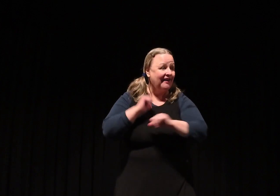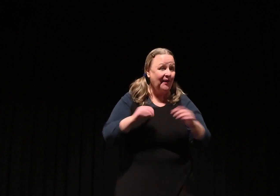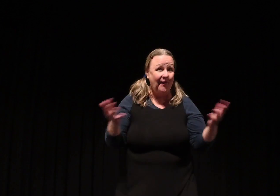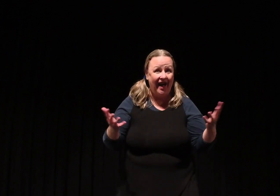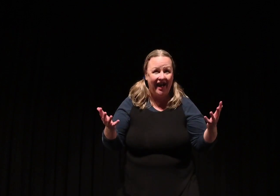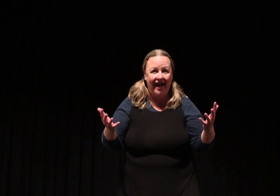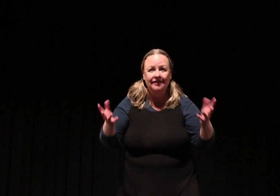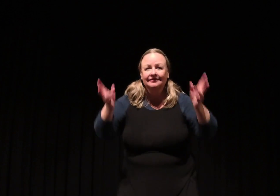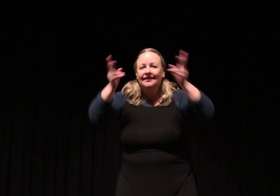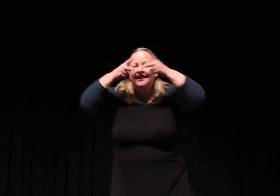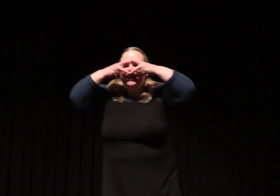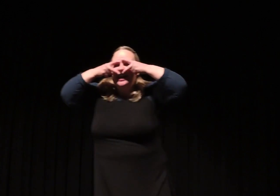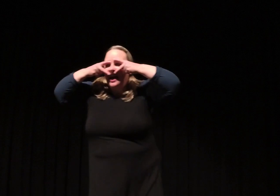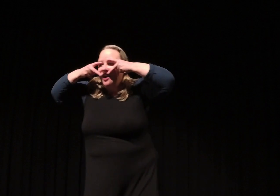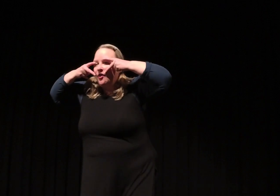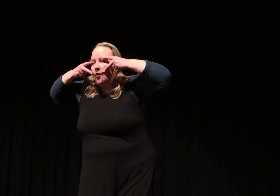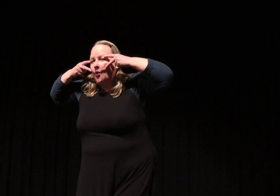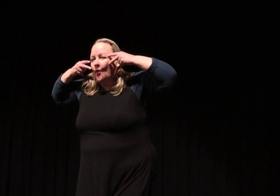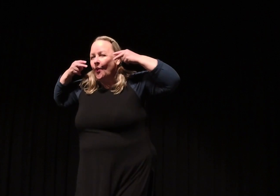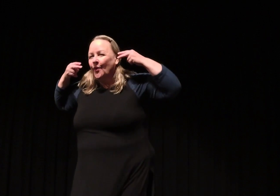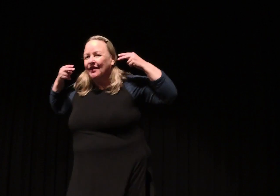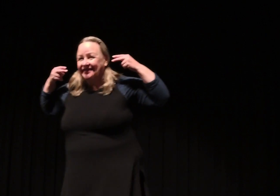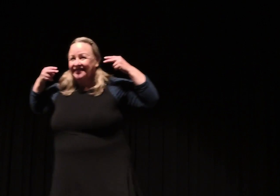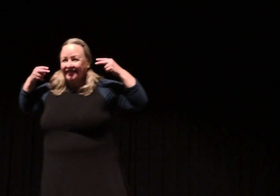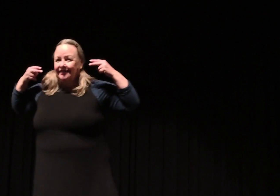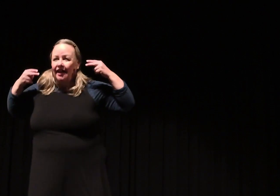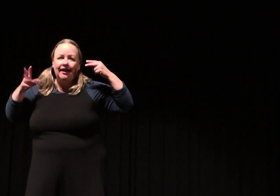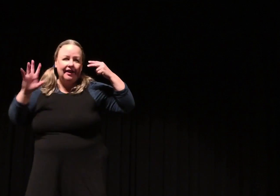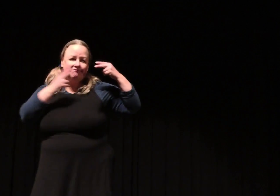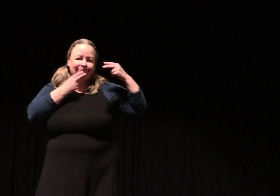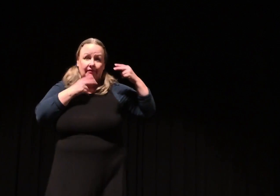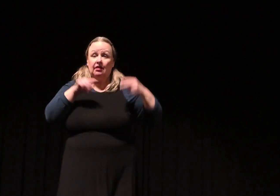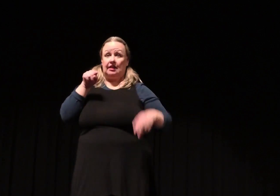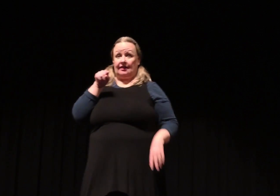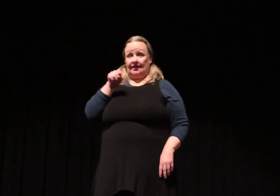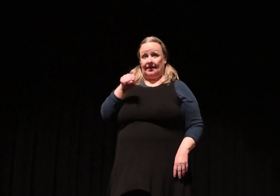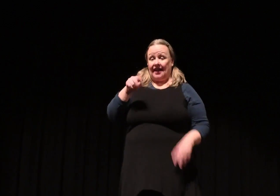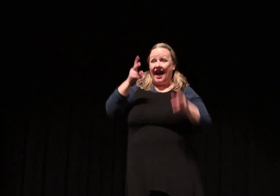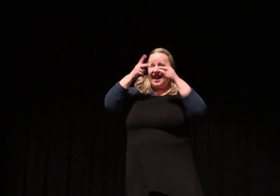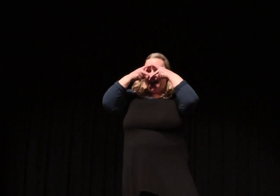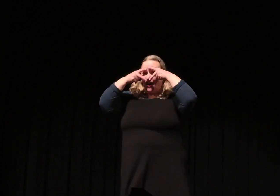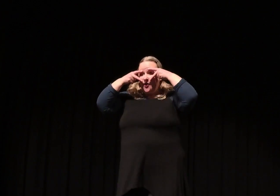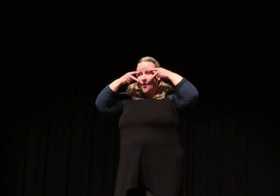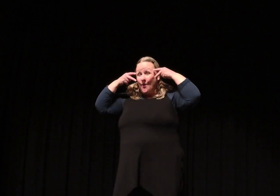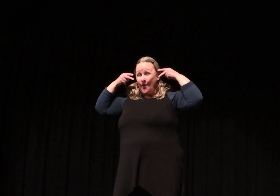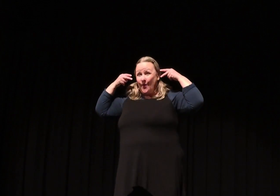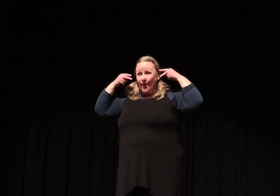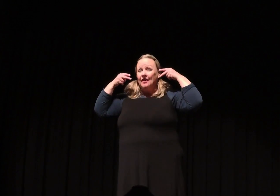je vais maintenant vous raconter une deuxième histoire intitulée « Raton laveur ».